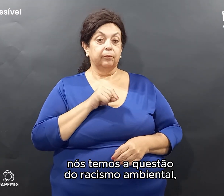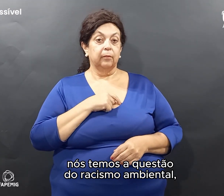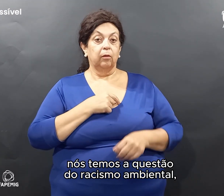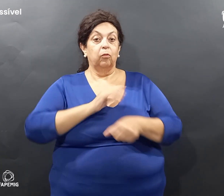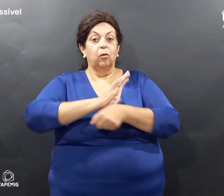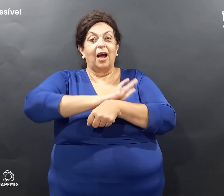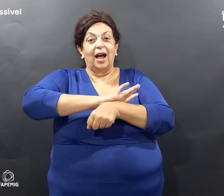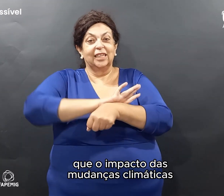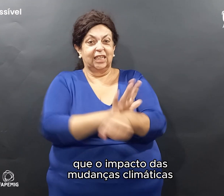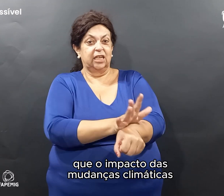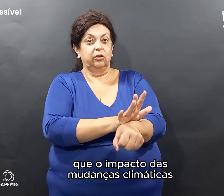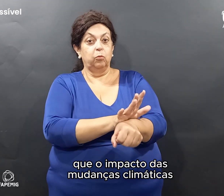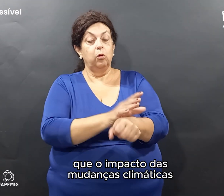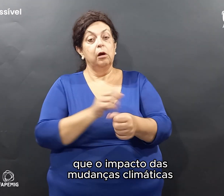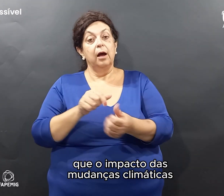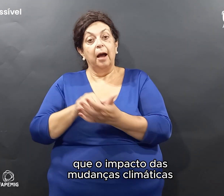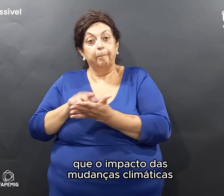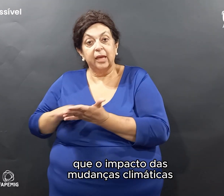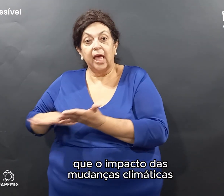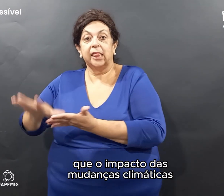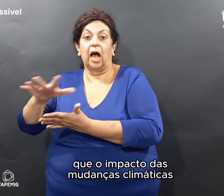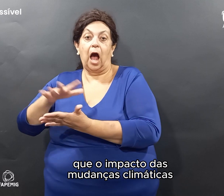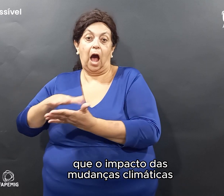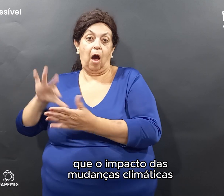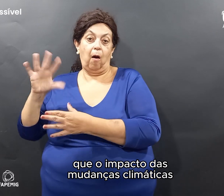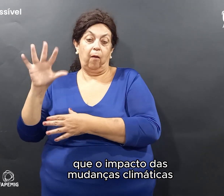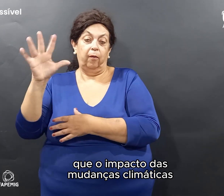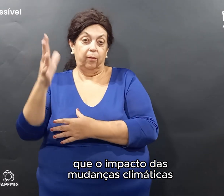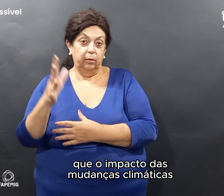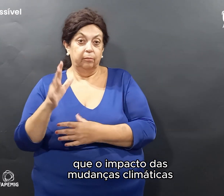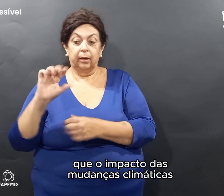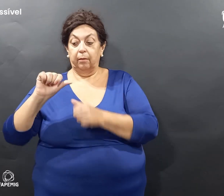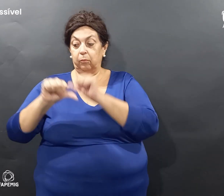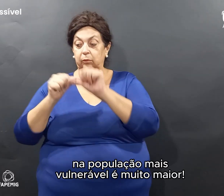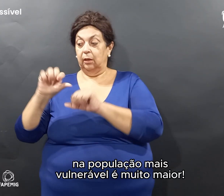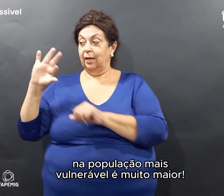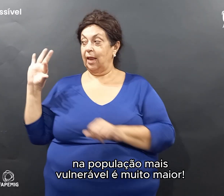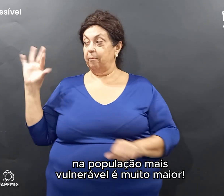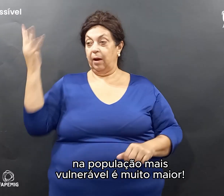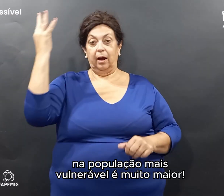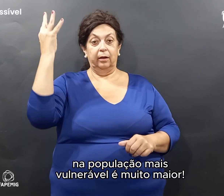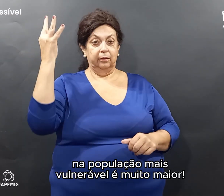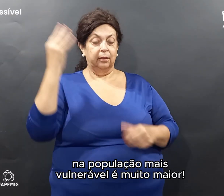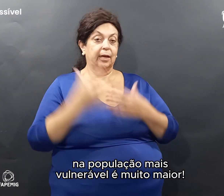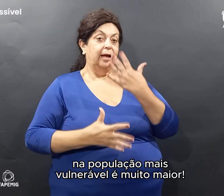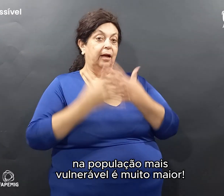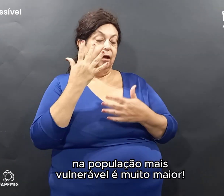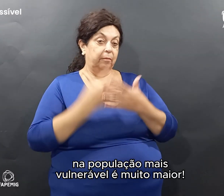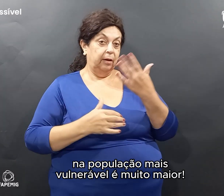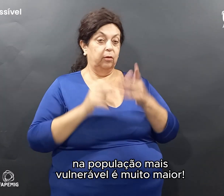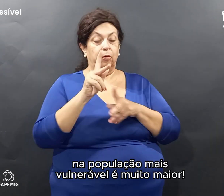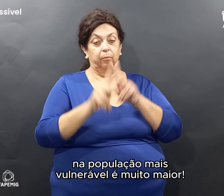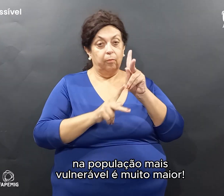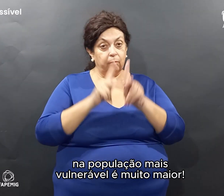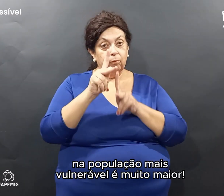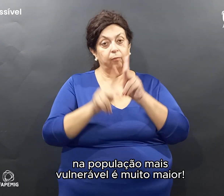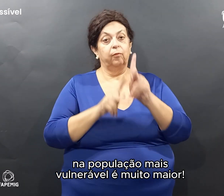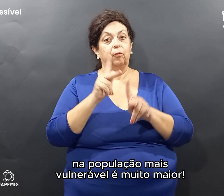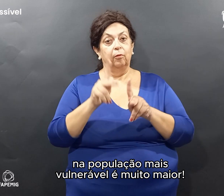ambiental, que o impacto das mudanças climáticas na população mais vulnerável é muito